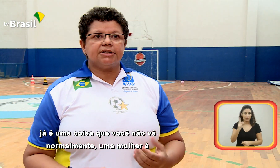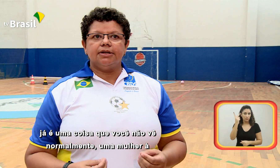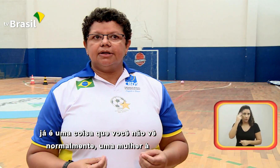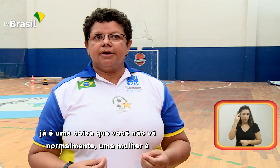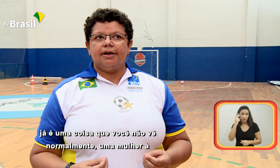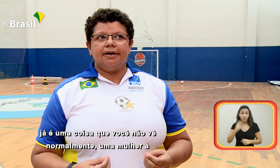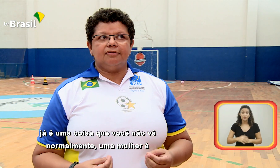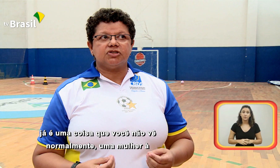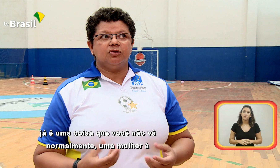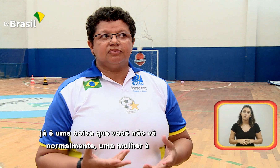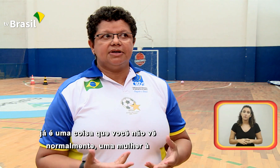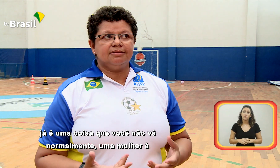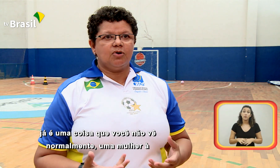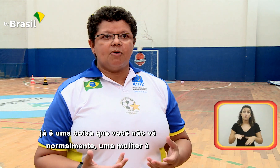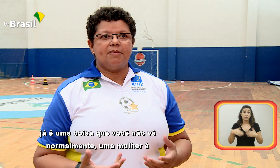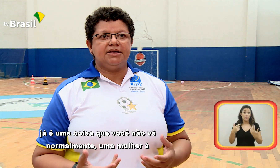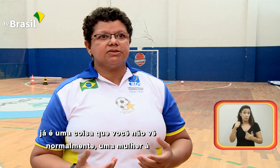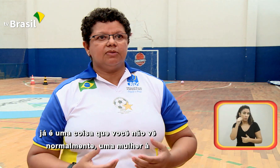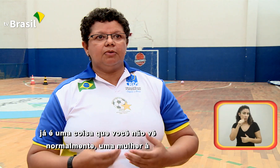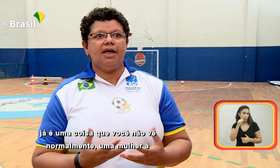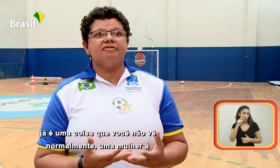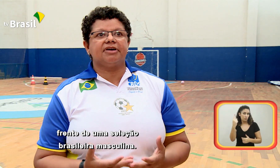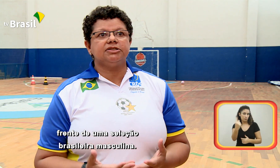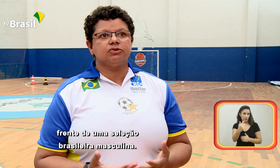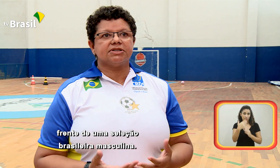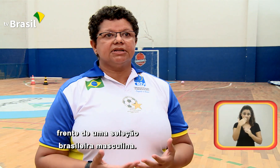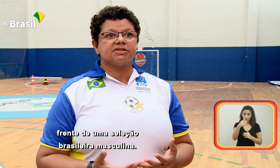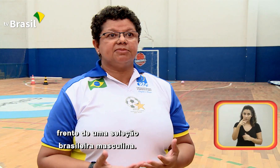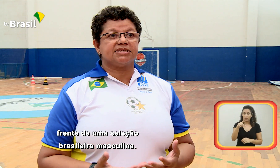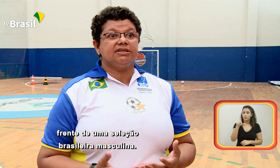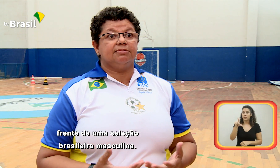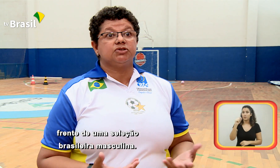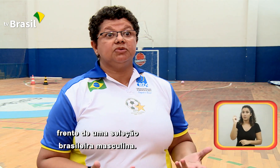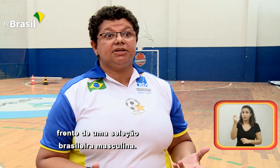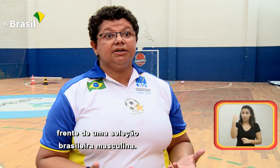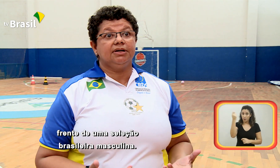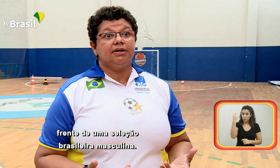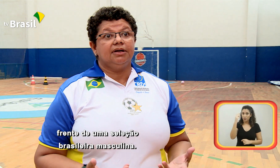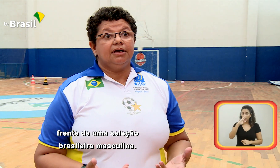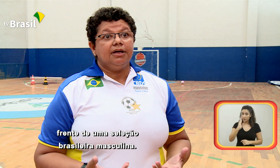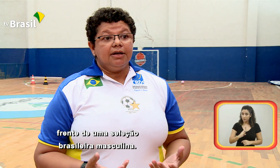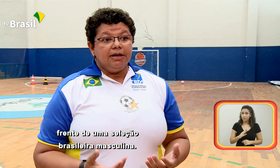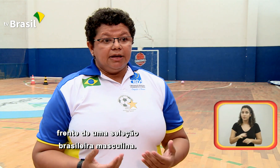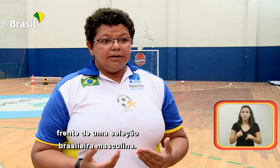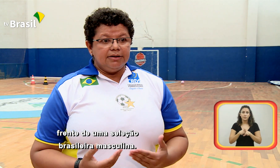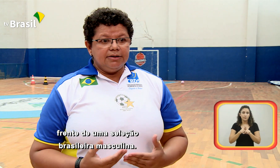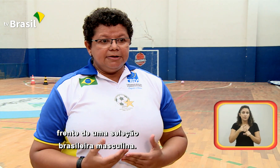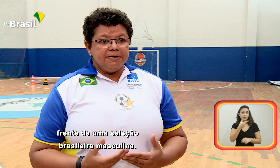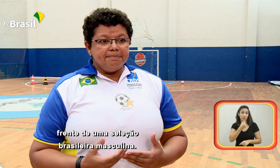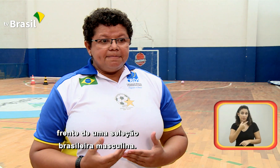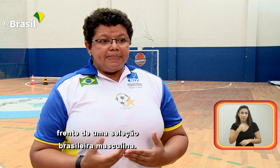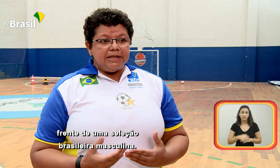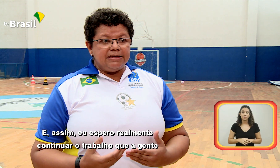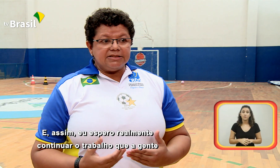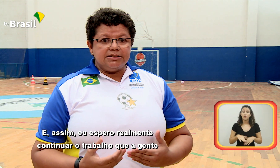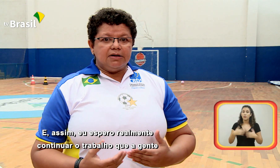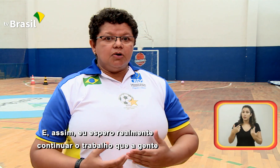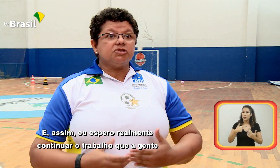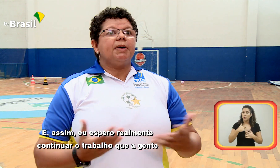que você não vê normalmente, uma mulher à frente de uma seleção brasileira masculina. E assim, eu espero